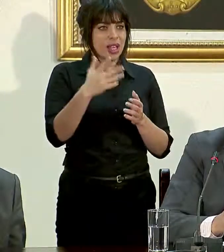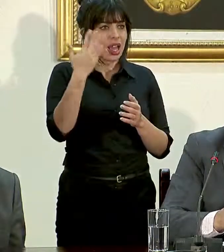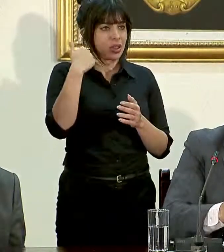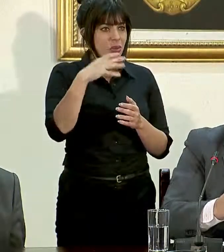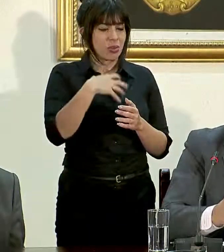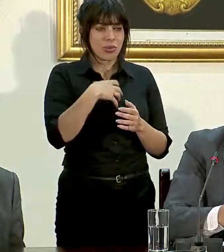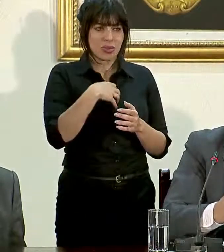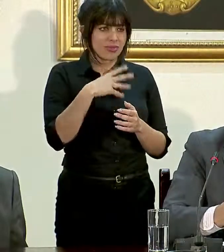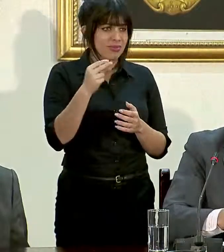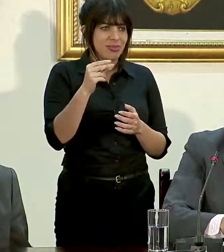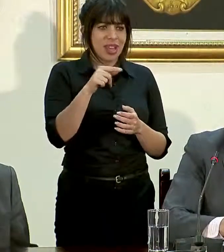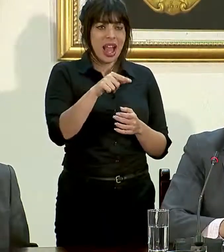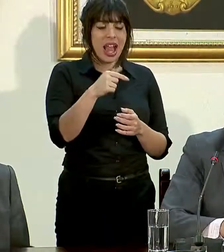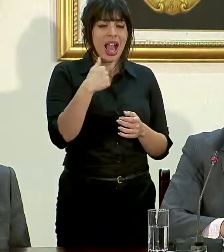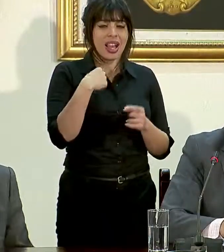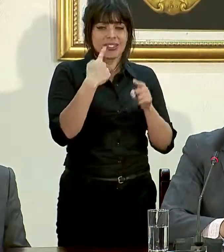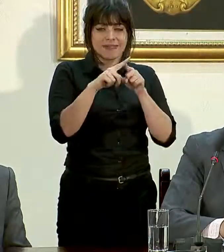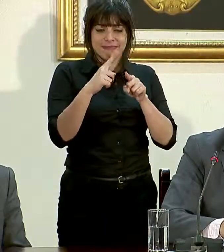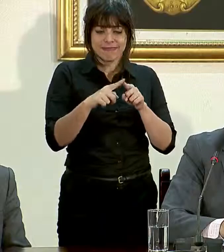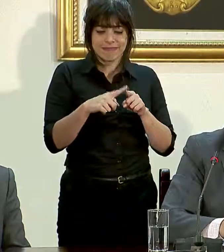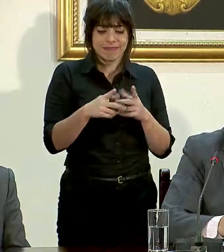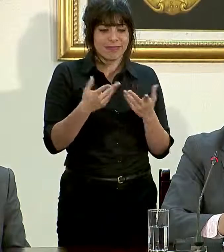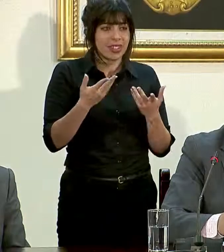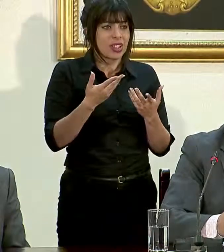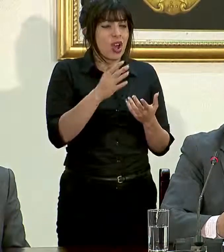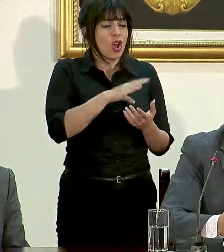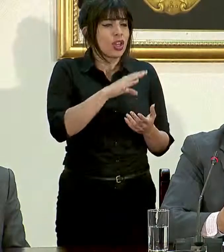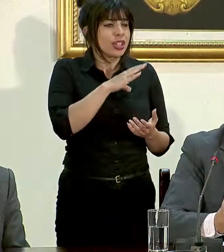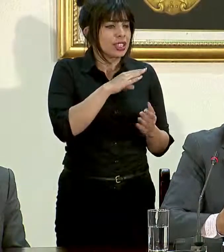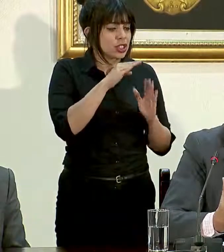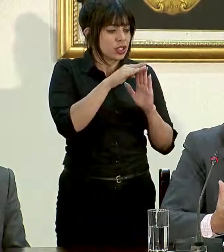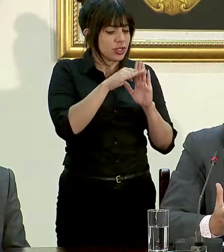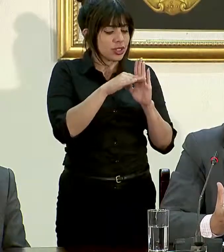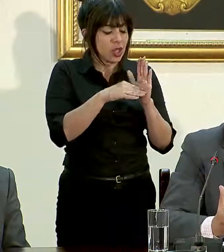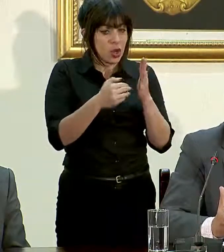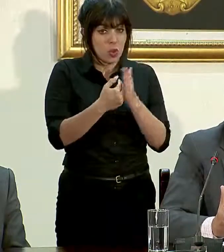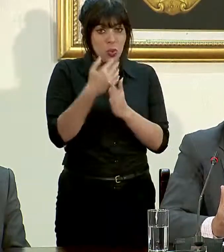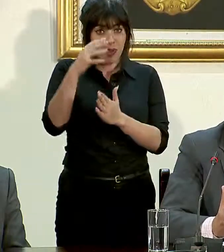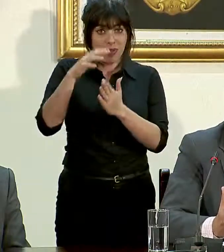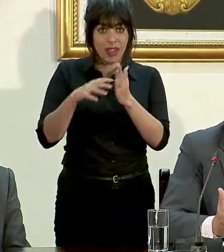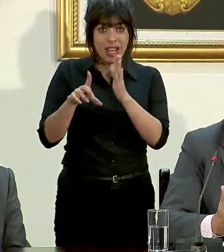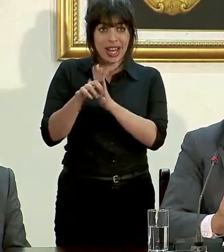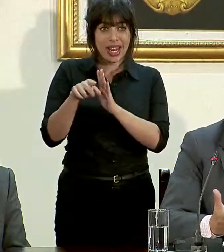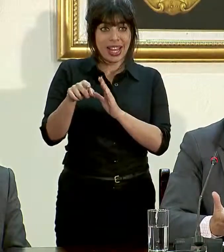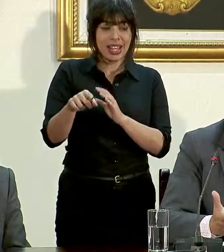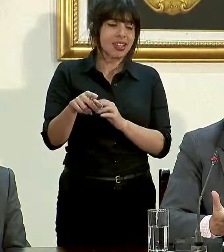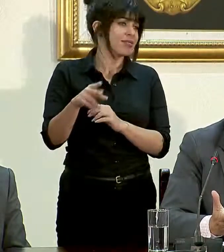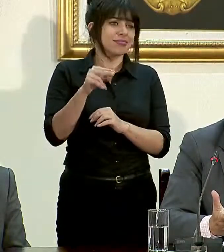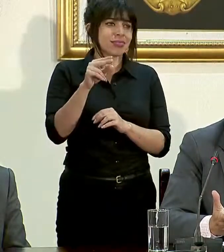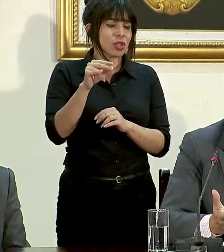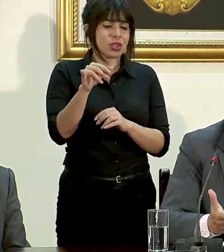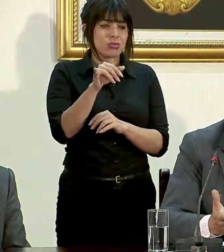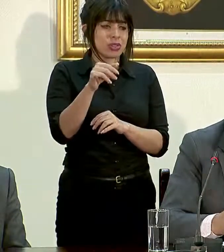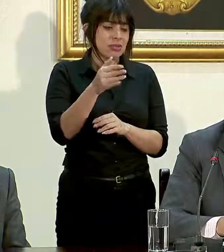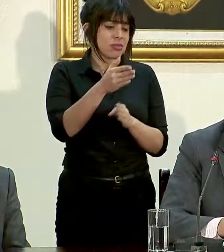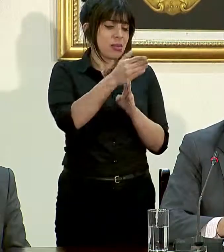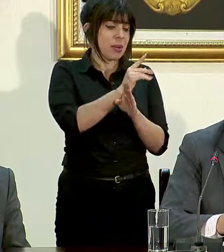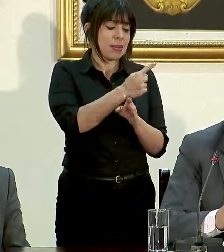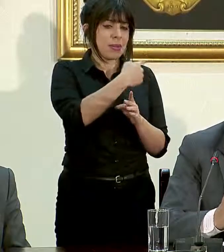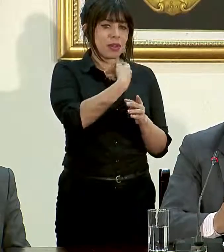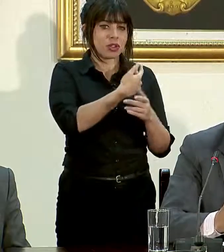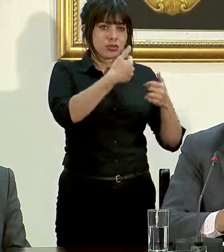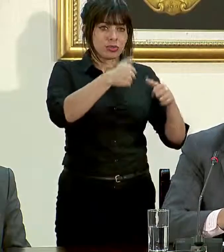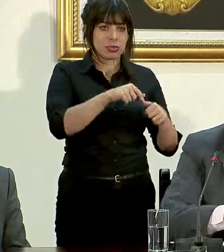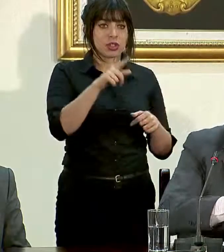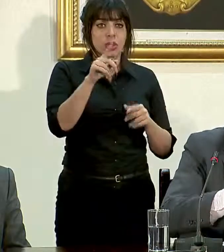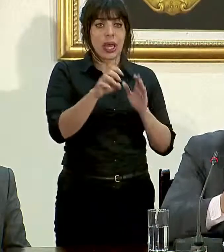antiguos propietarios. O sea, hay una serie de condiciones en el nuevo texto de la ley que no eran las que habíamos originalmente pactado.